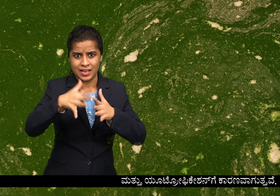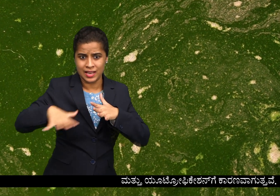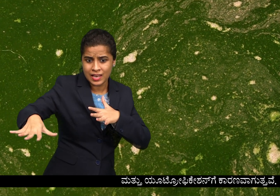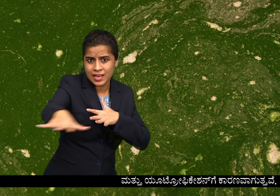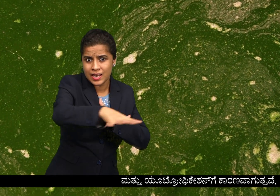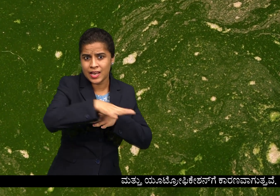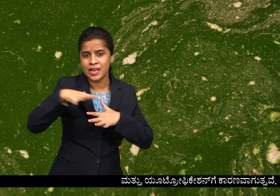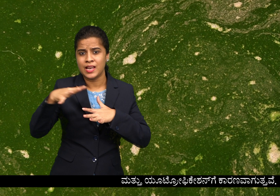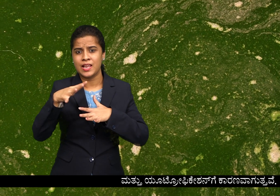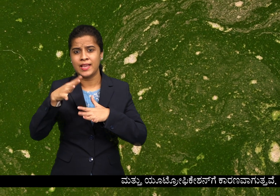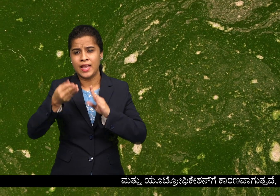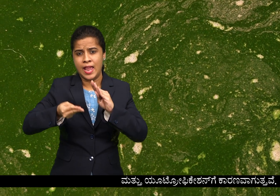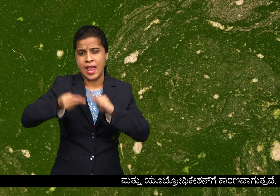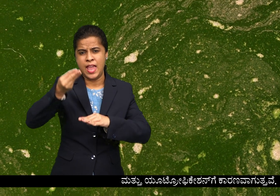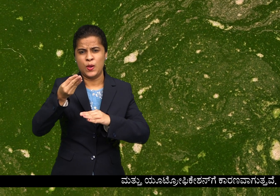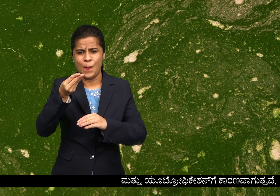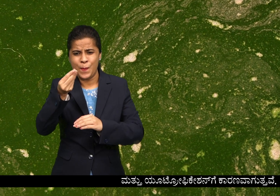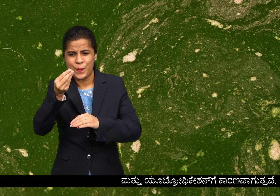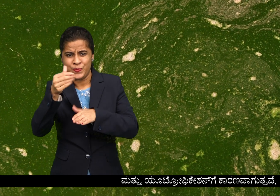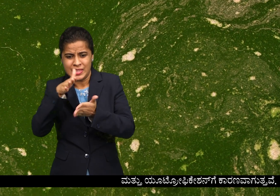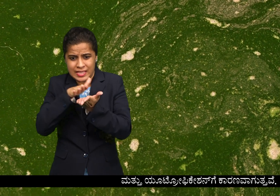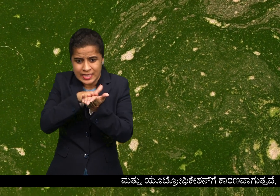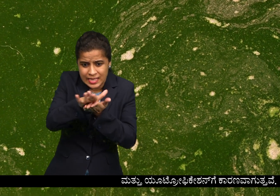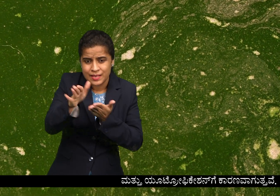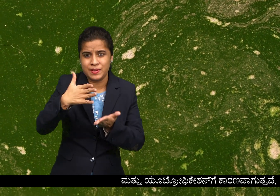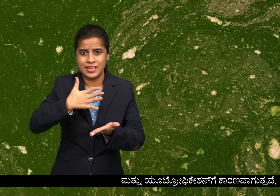ಬೆಳವಣಿಗೆ ಮತ್ತು ಯುಟ್ರೋಫಿಕೇಶನ್ಗೆ ಕಾರಣವಾಗುತ್ತೆ.